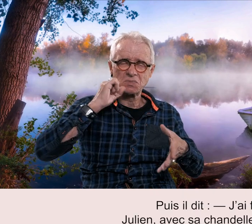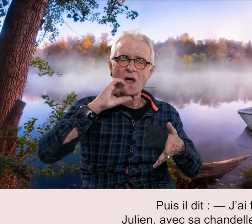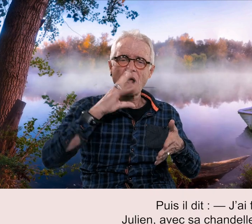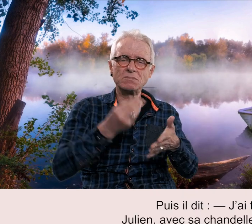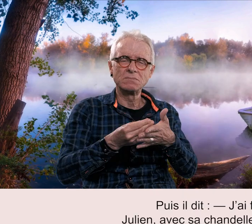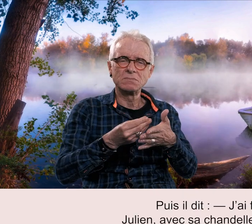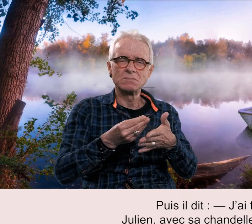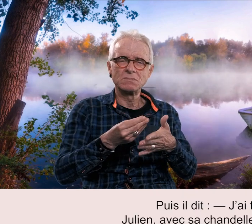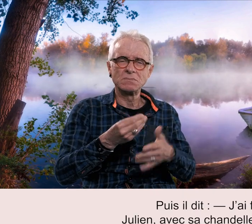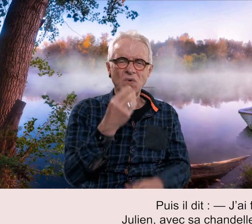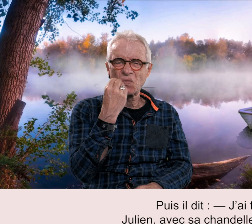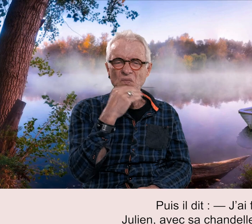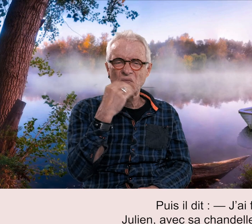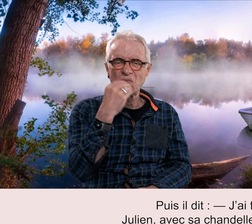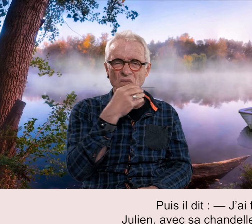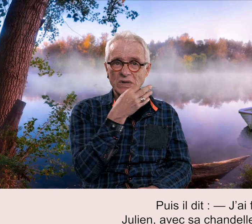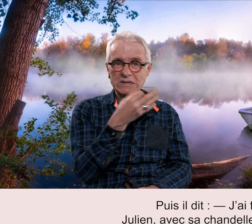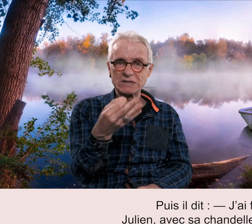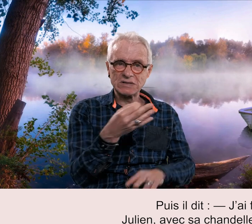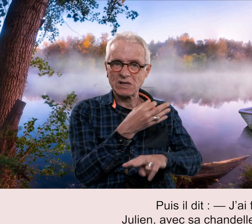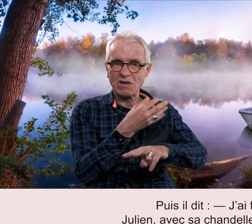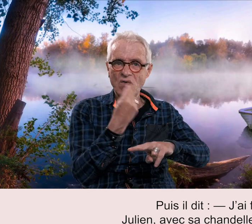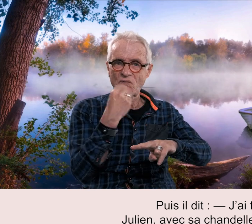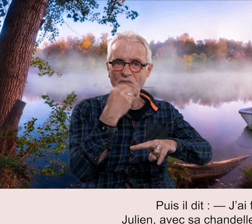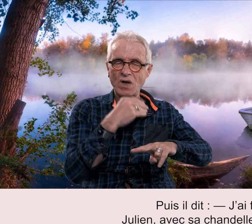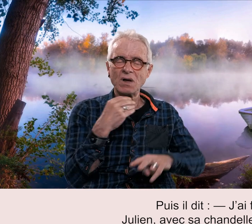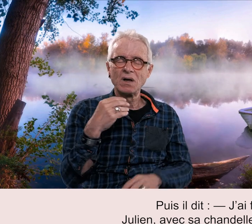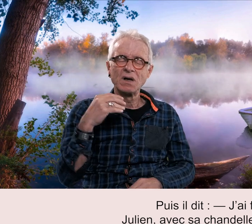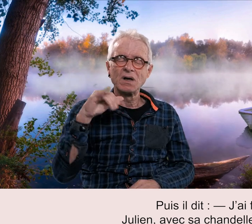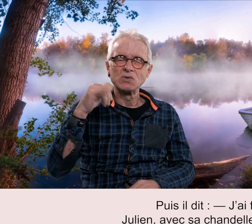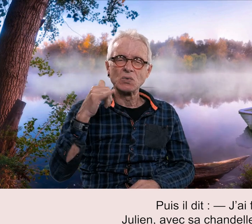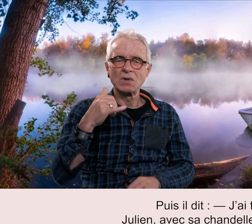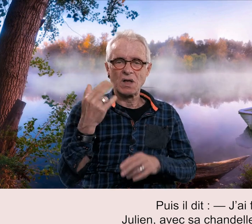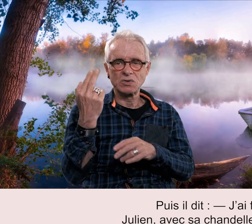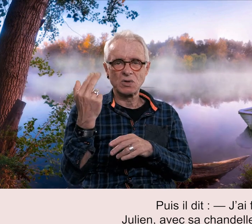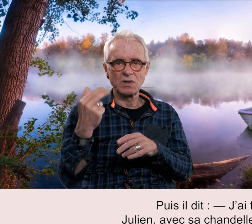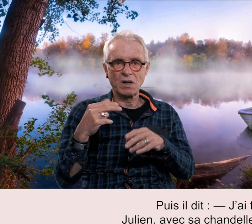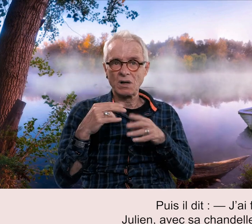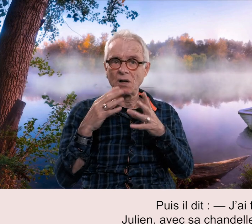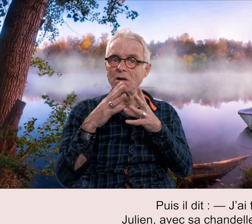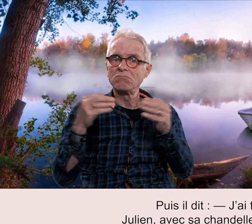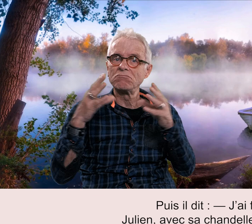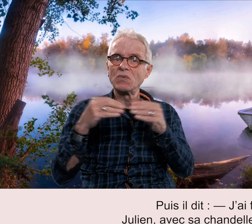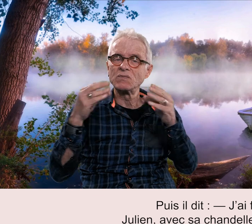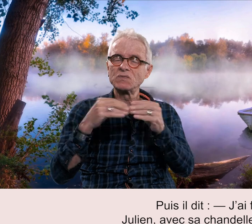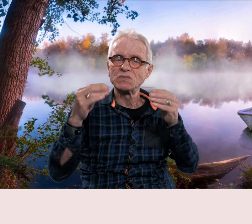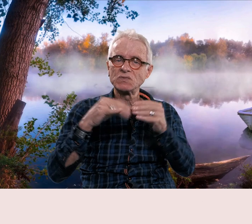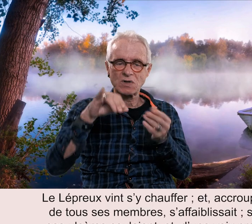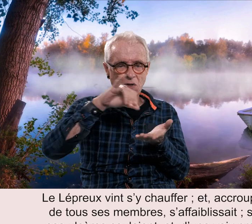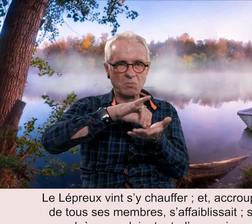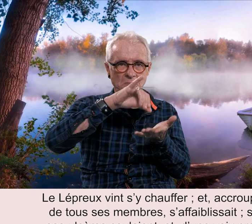dit « J'ai froid. » Julien, avec sa chandelle, enflamma un paquet de fougères au milieu de la cabane.